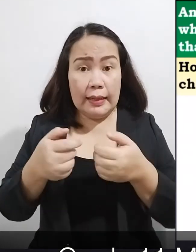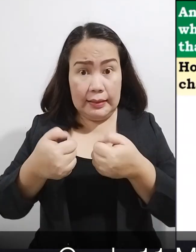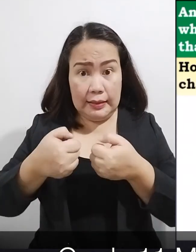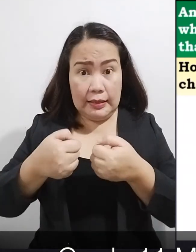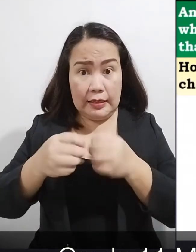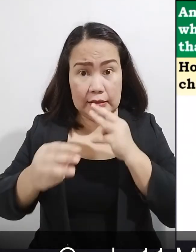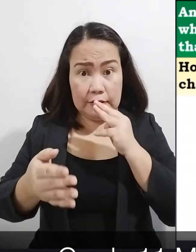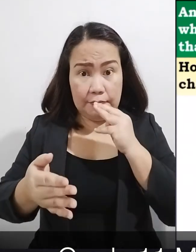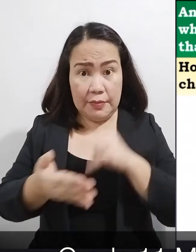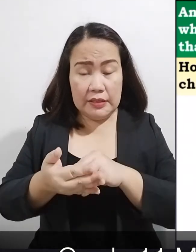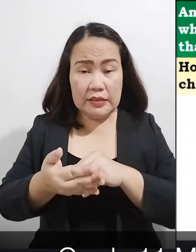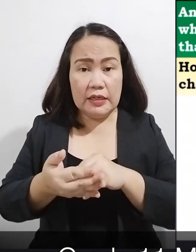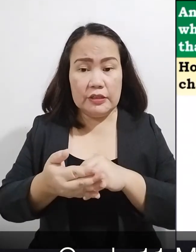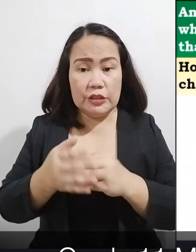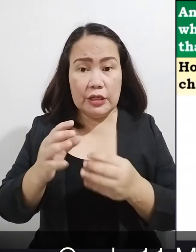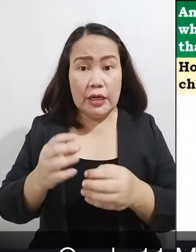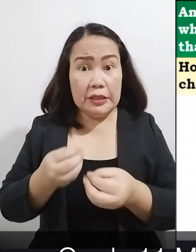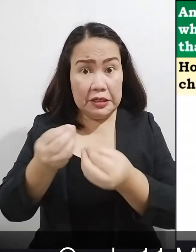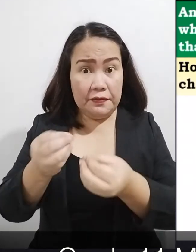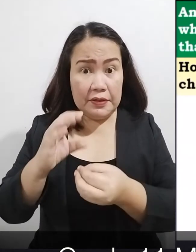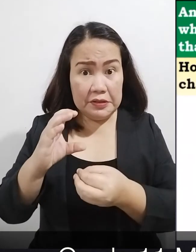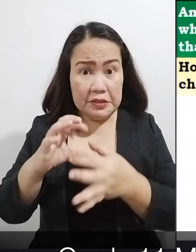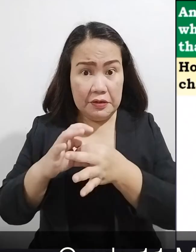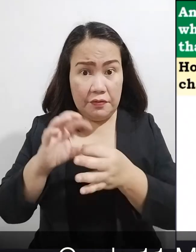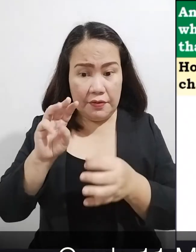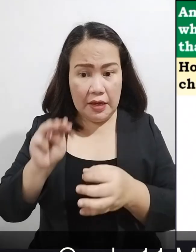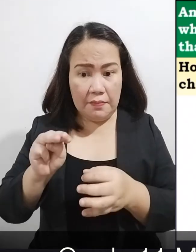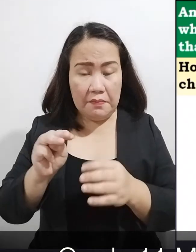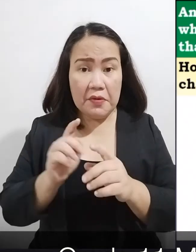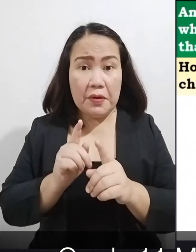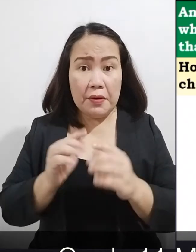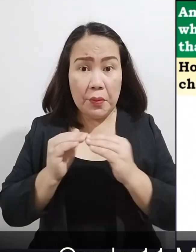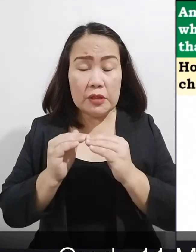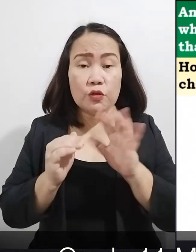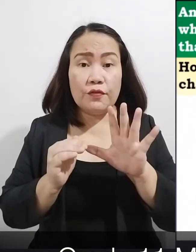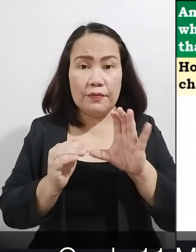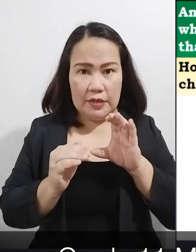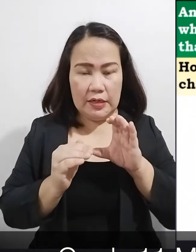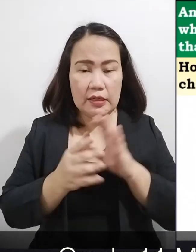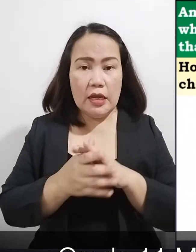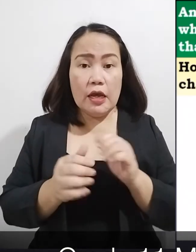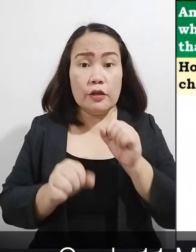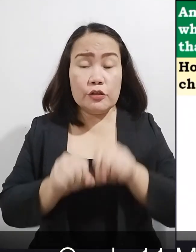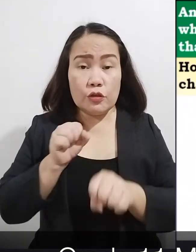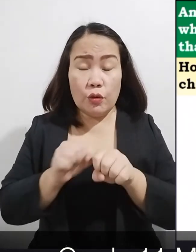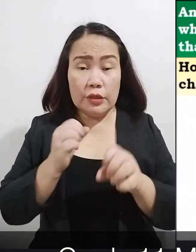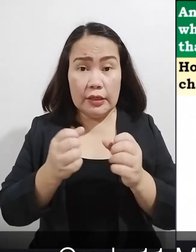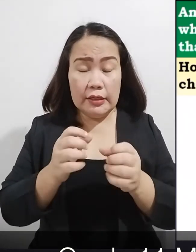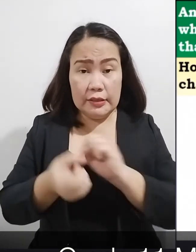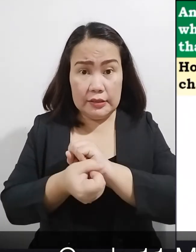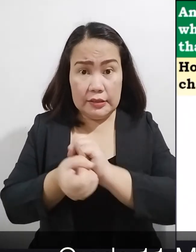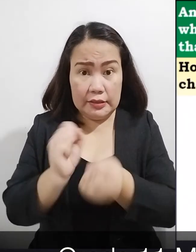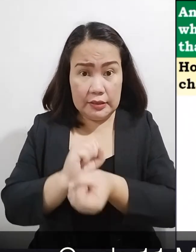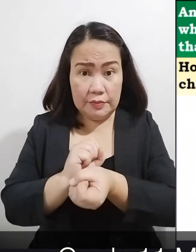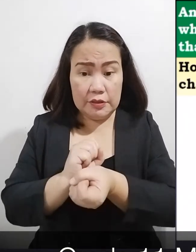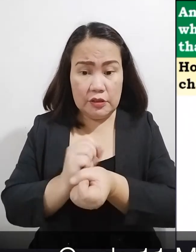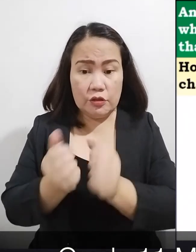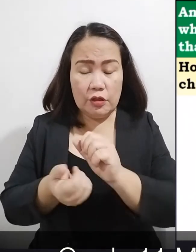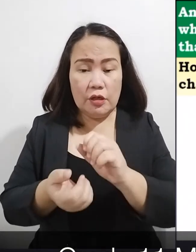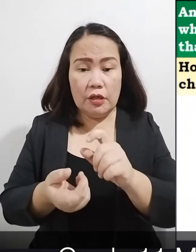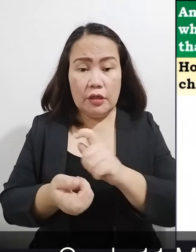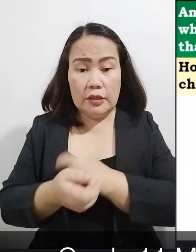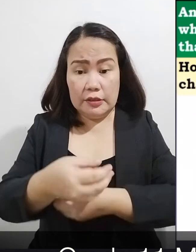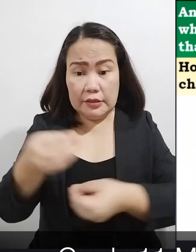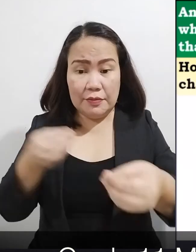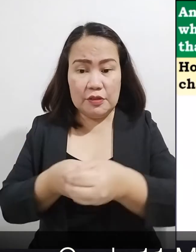text messages given yung C of M, that is 500. So, isa-substitute ko ngayon yung 500 na to